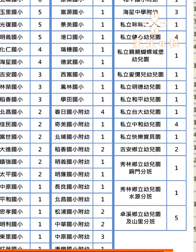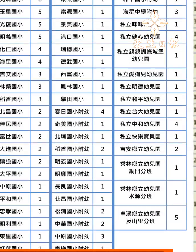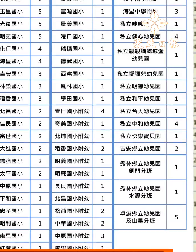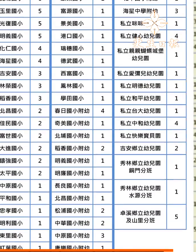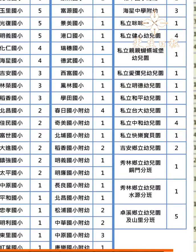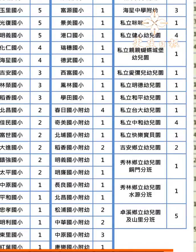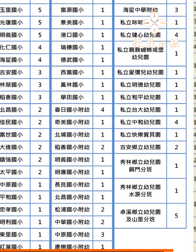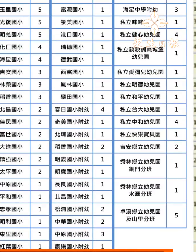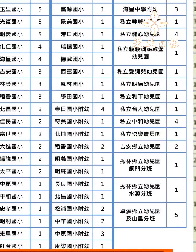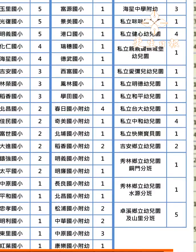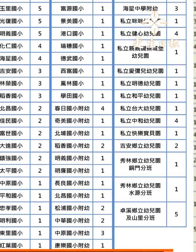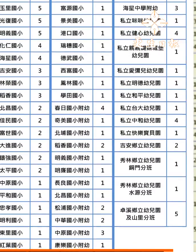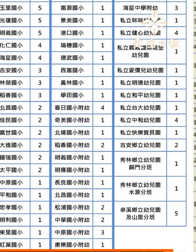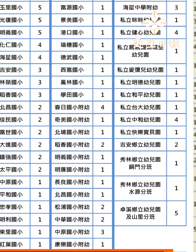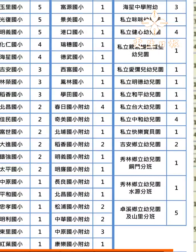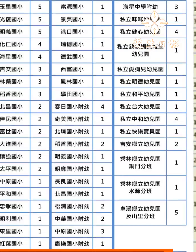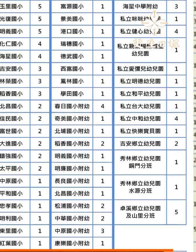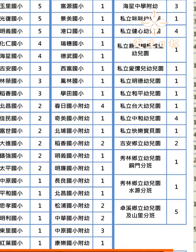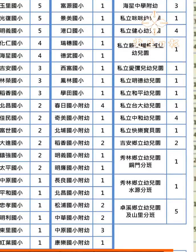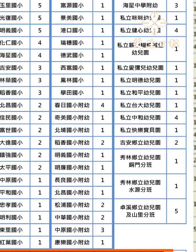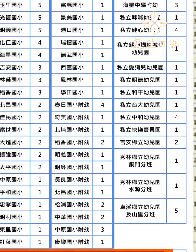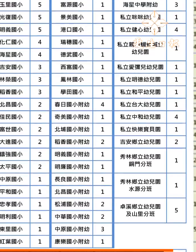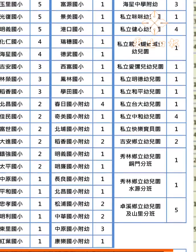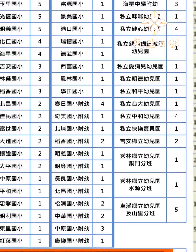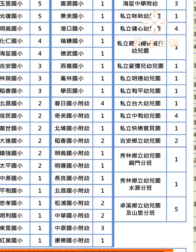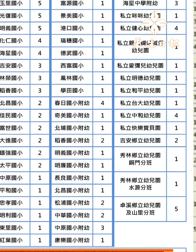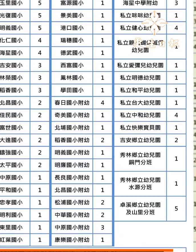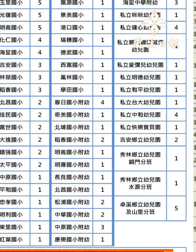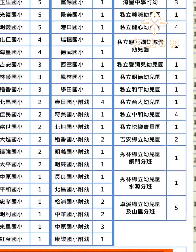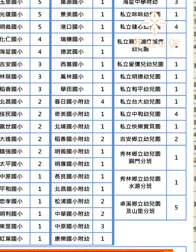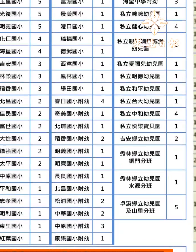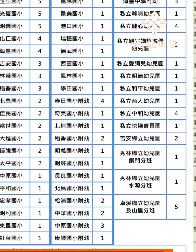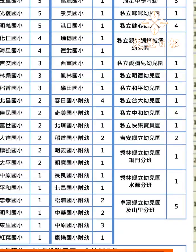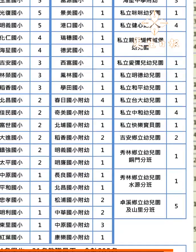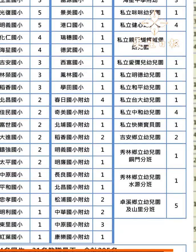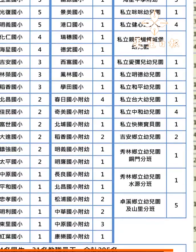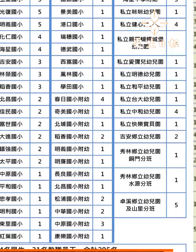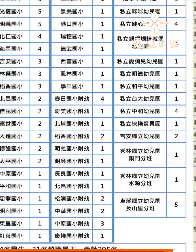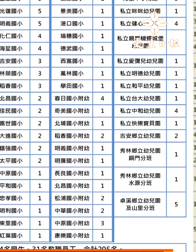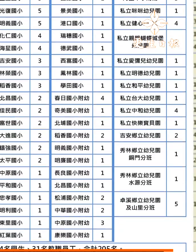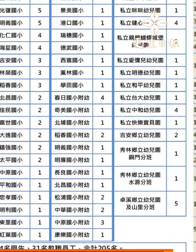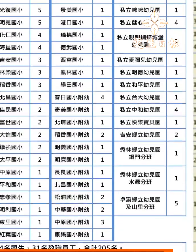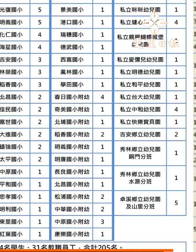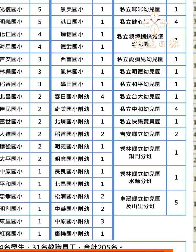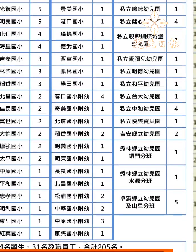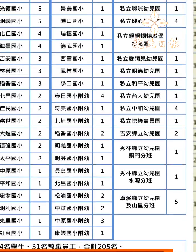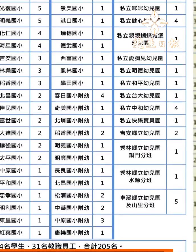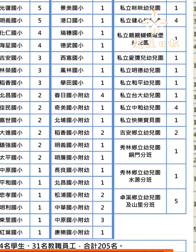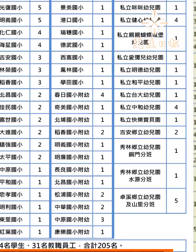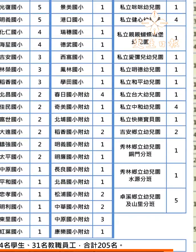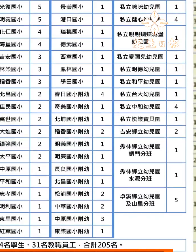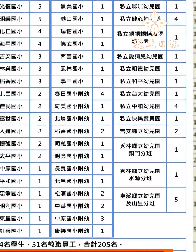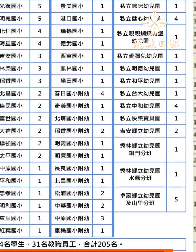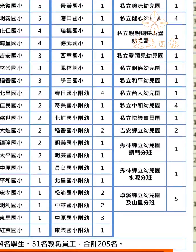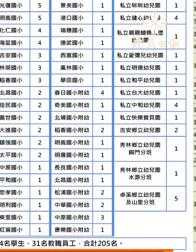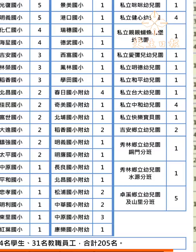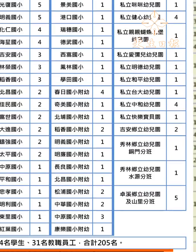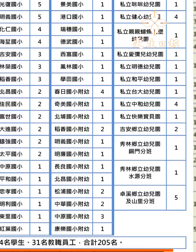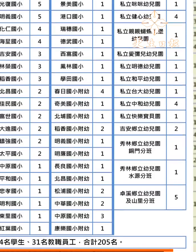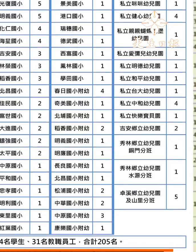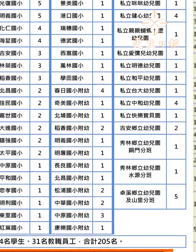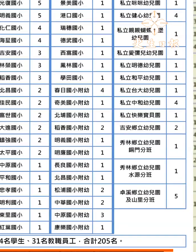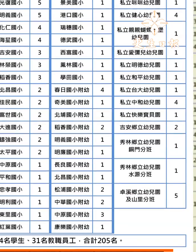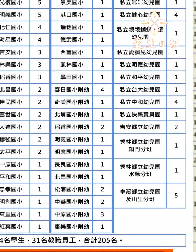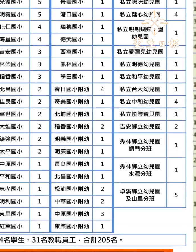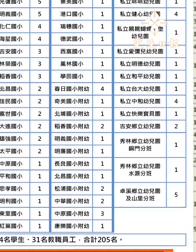园的部分，则有春日国小附设幼儿园等28所的幼儿园，那包含的一个新增确诊